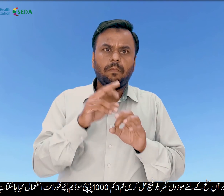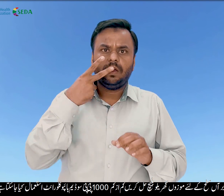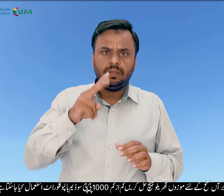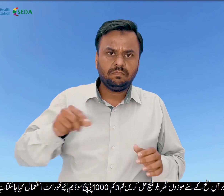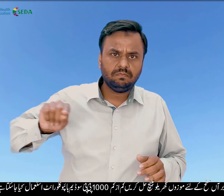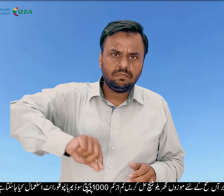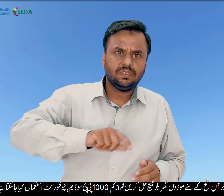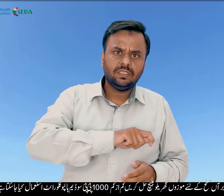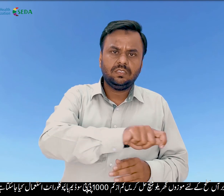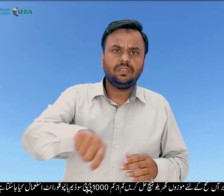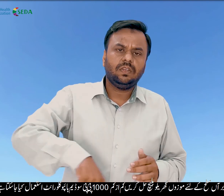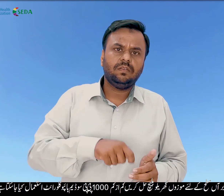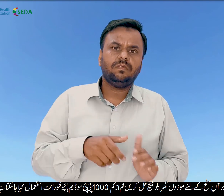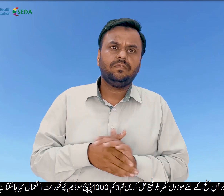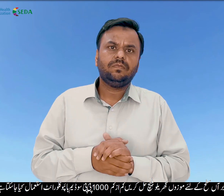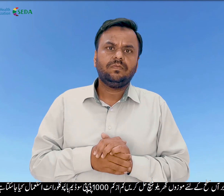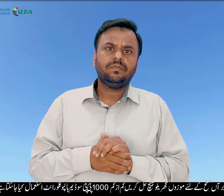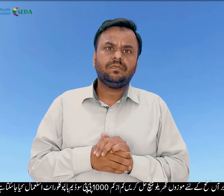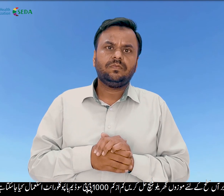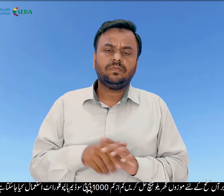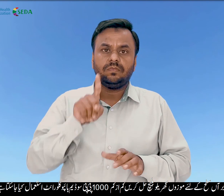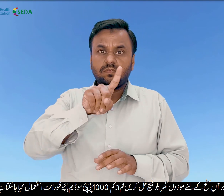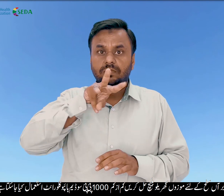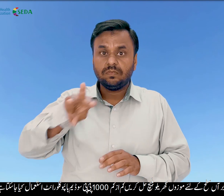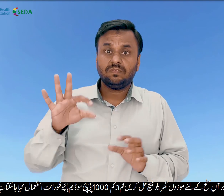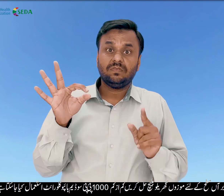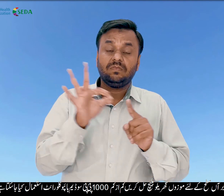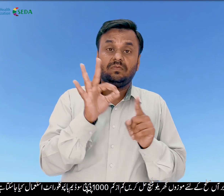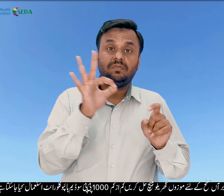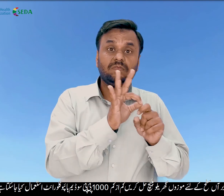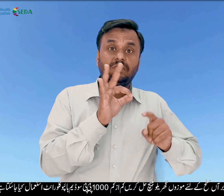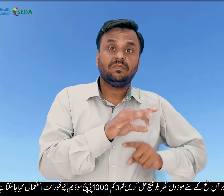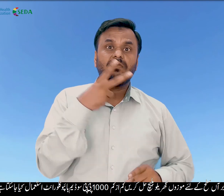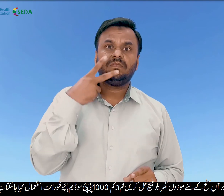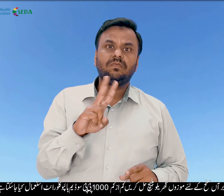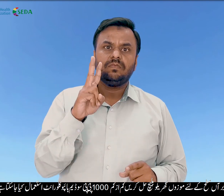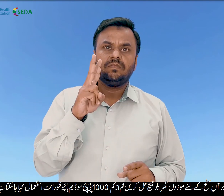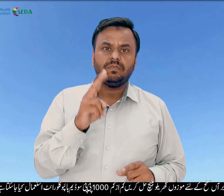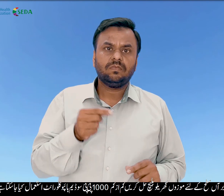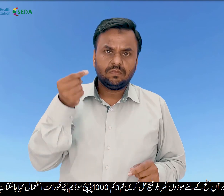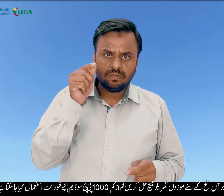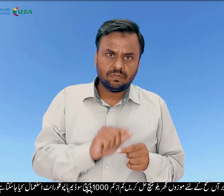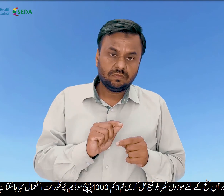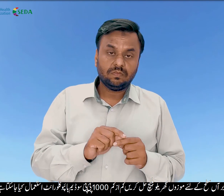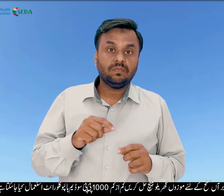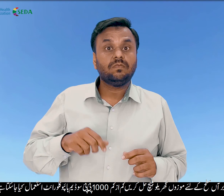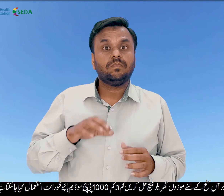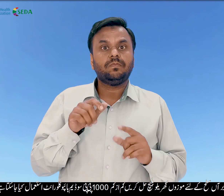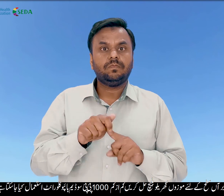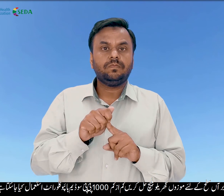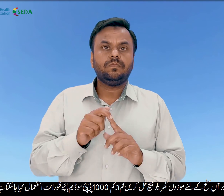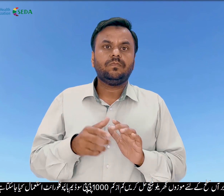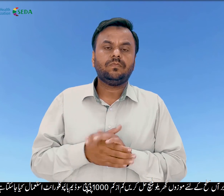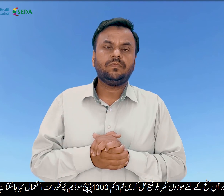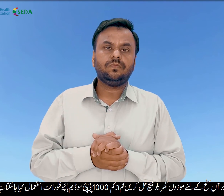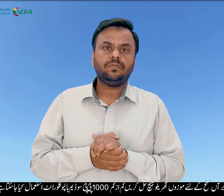کریں۔ کم از کم 1000 ppm سوڈیم ہائپوکلورائٹ استعمال کیا جا سکتا